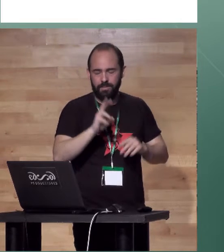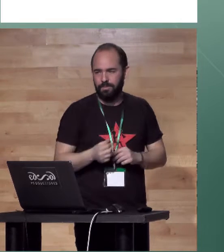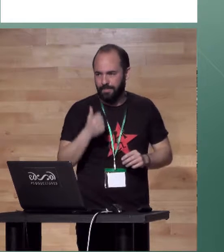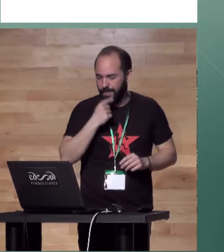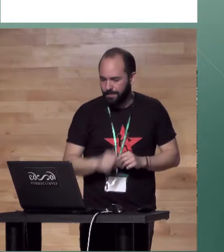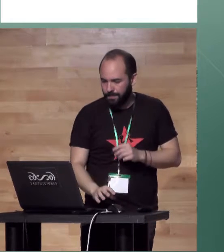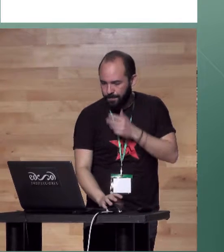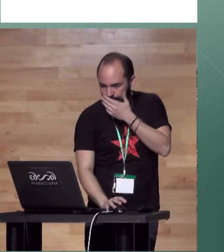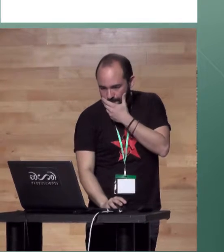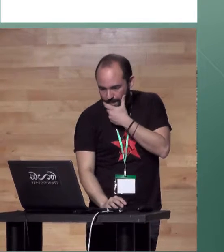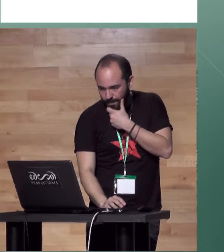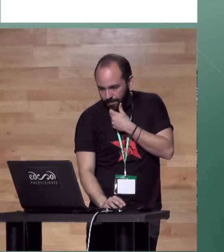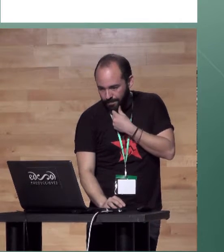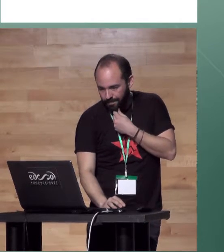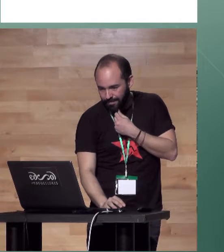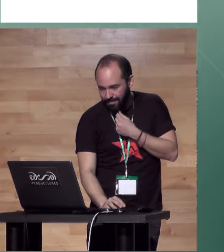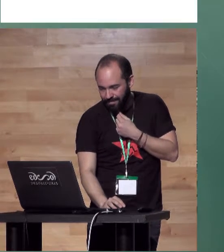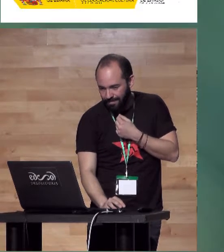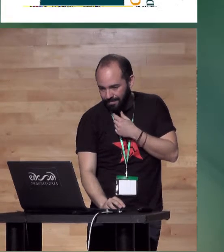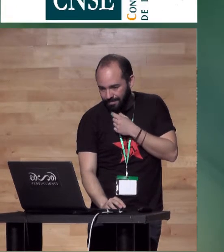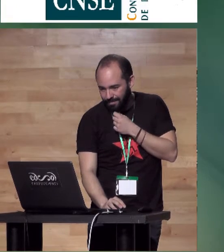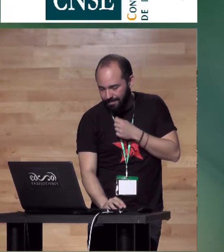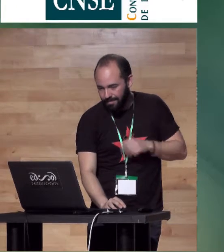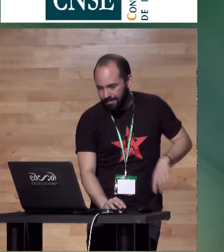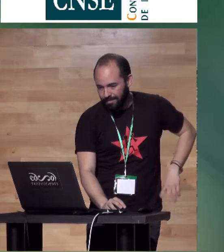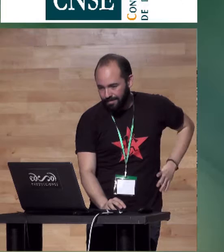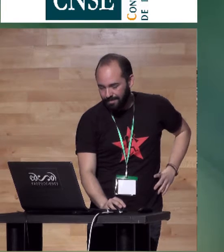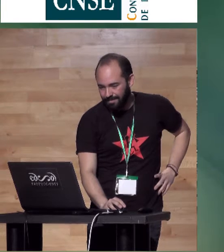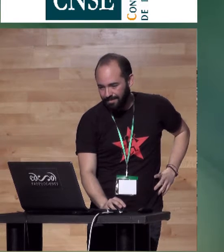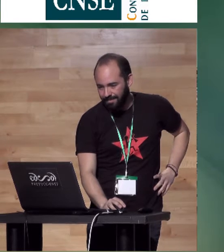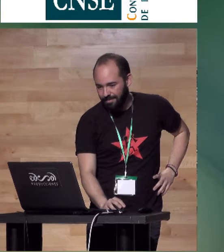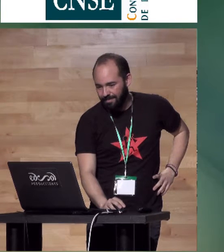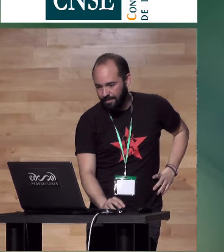segunda parte del guión. Ahora lo veréis en los ejemplos de forma mucho más sencilla.